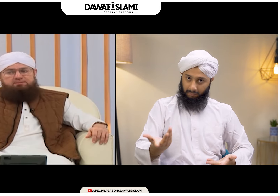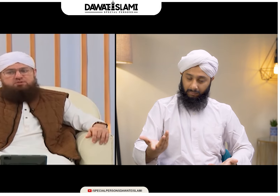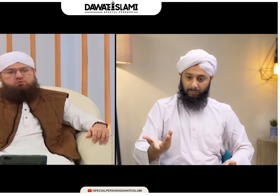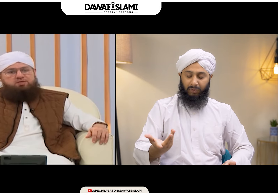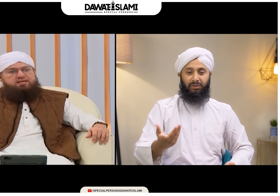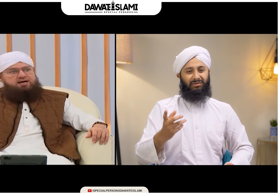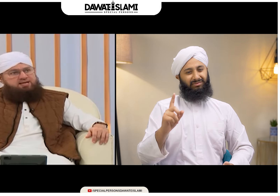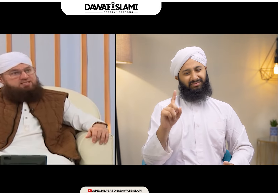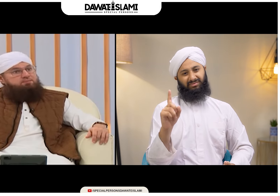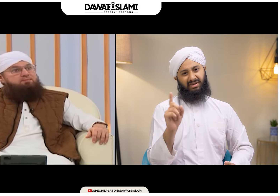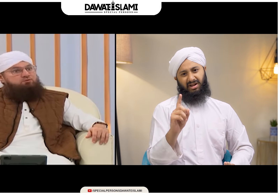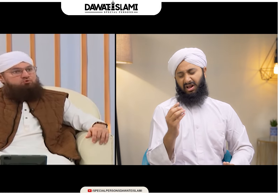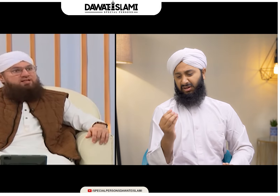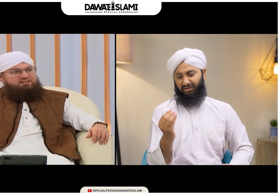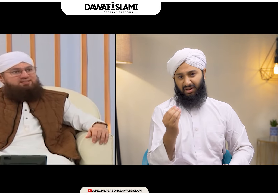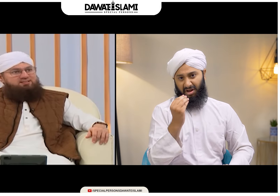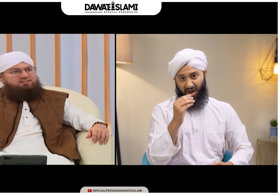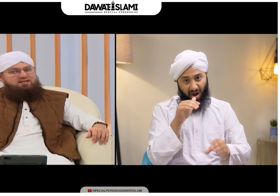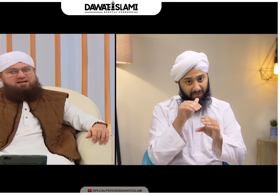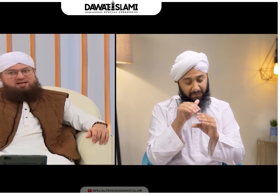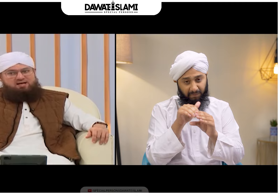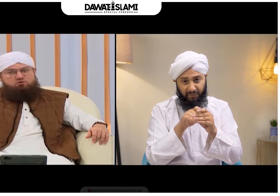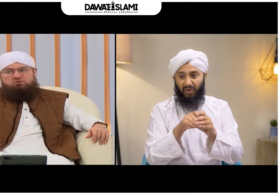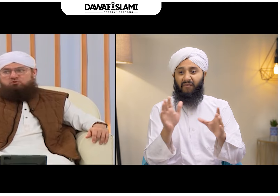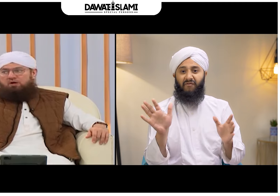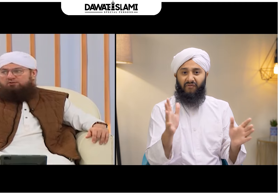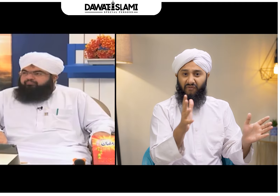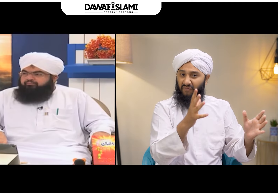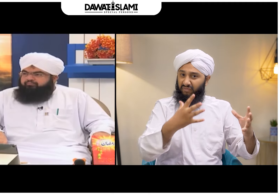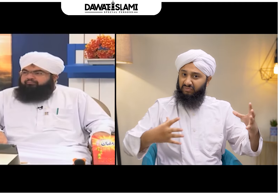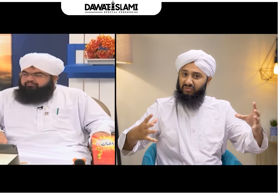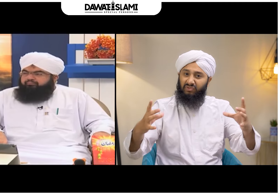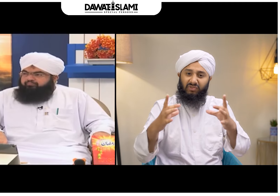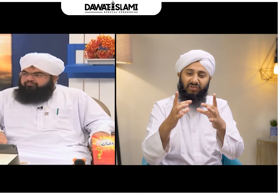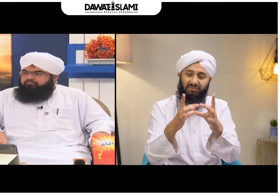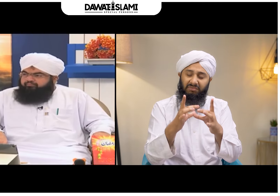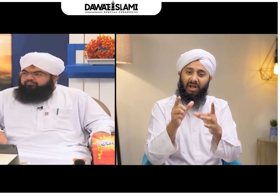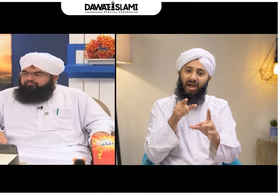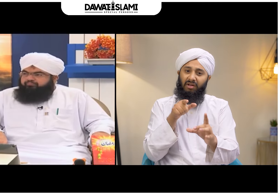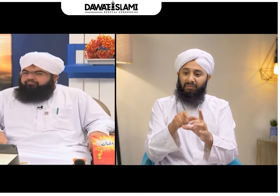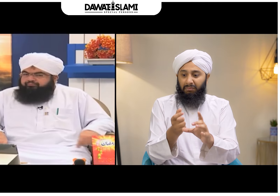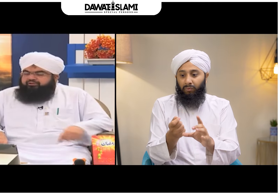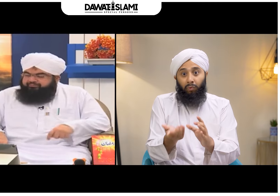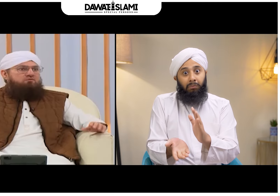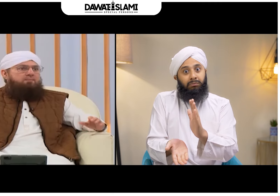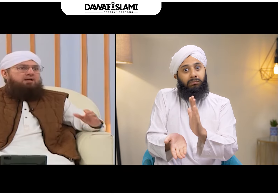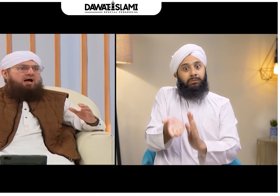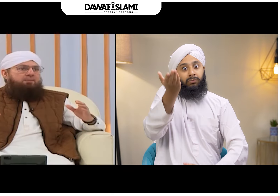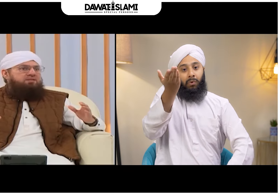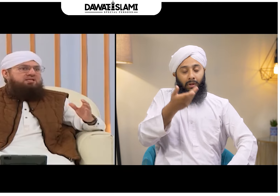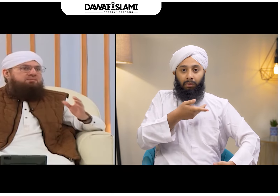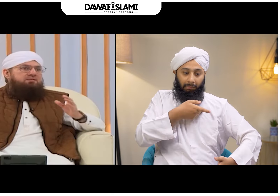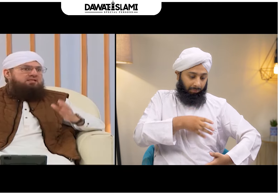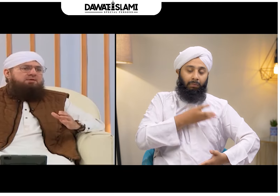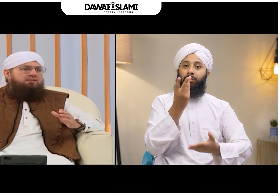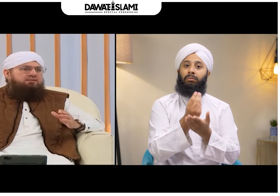بات سمجھنی ہوگی کہ اناج میں معاملہ دوسرا ہے، کہ اناج جو خاص طور پہ لوگوں کی ضرورت زندگی کی اشیاء ہیں، وہاں پر آپ